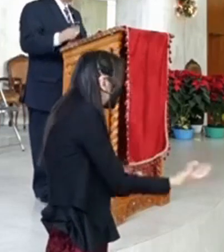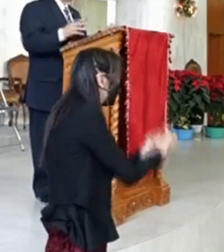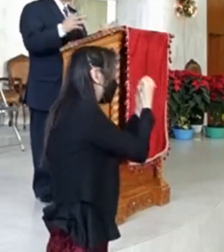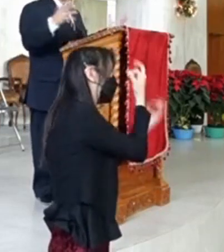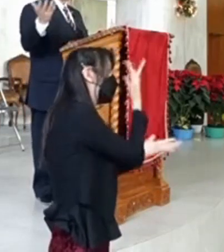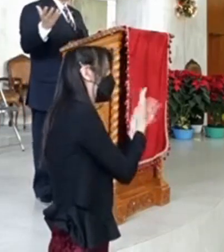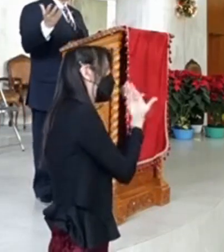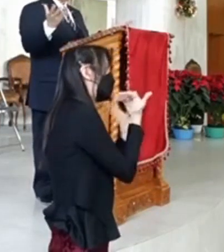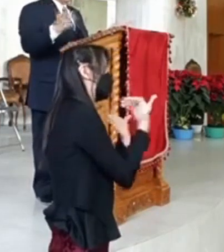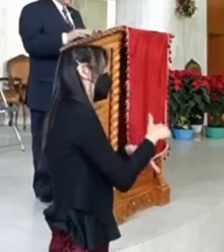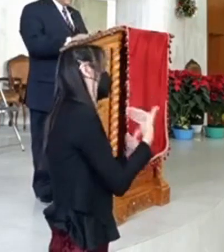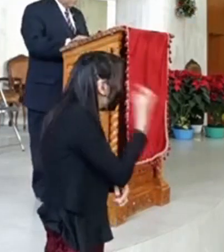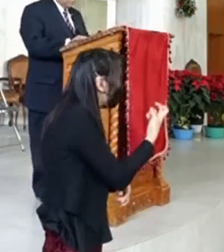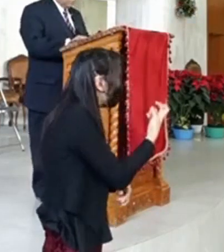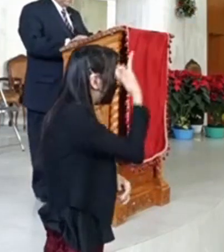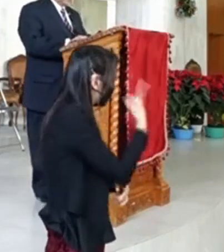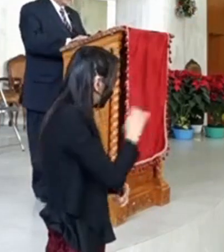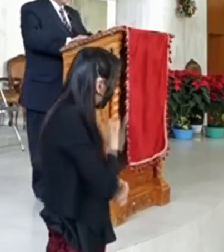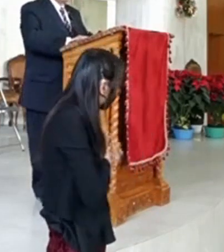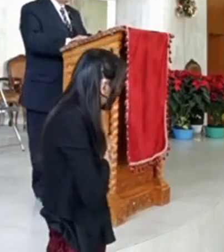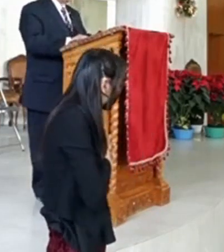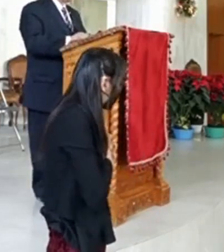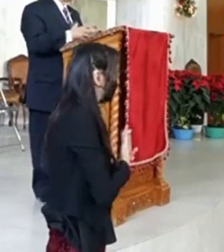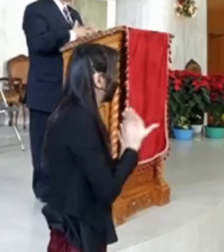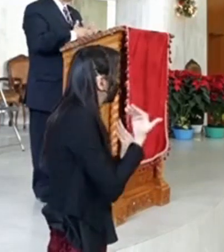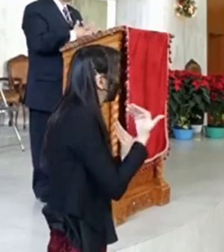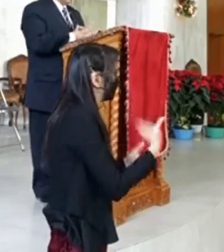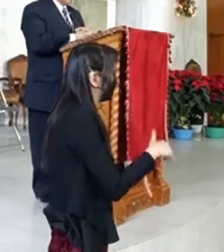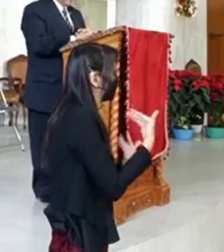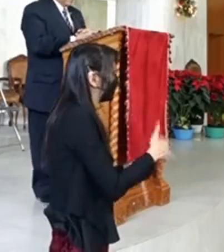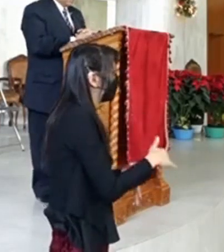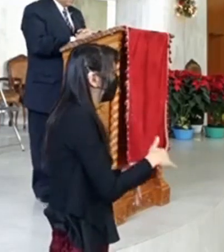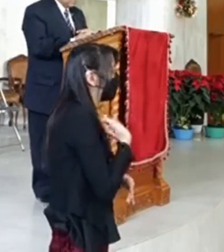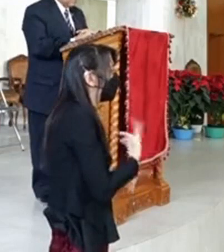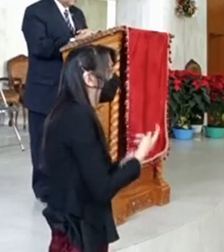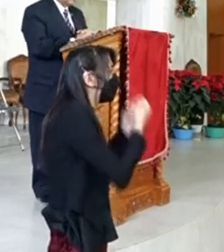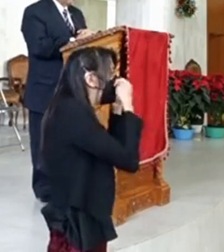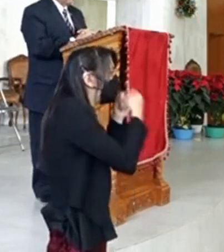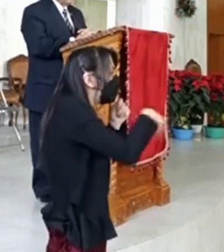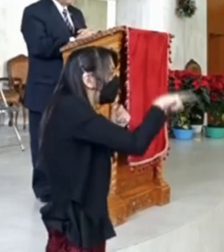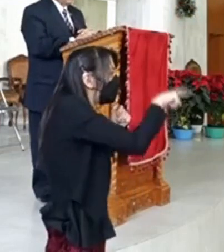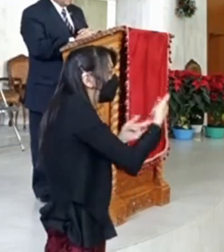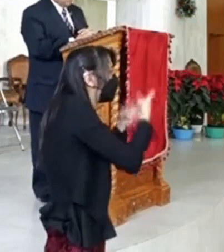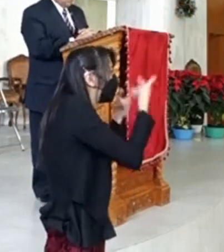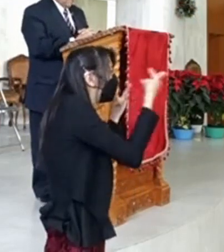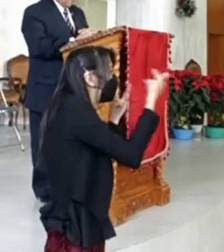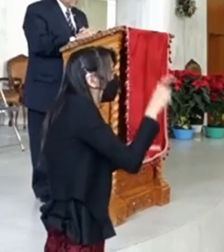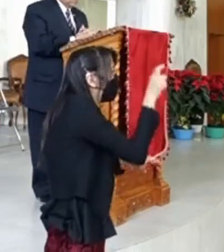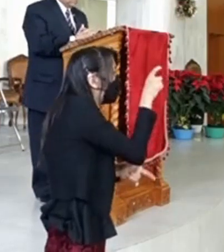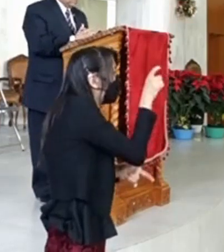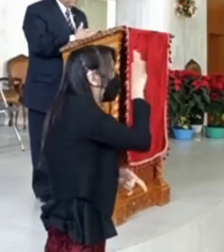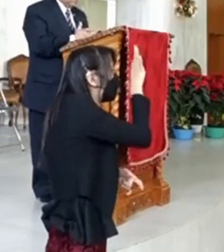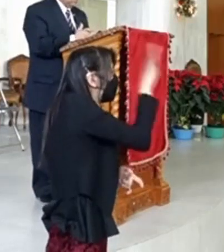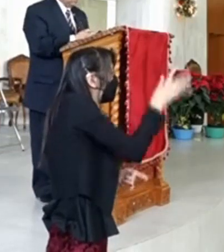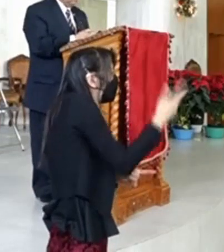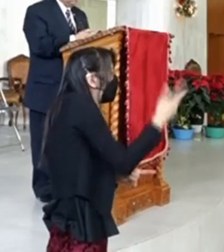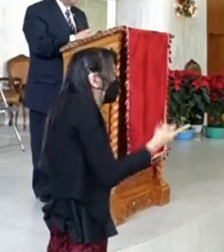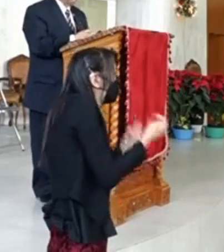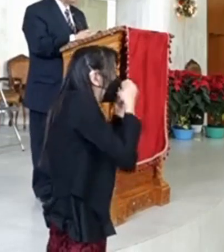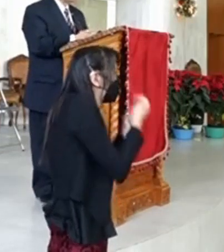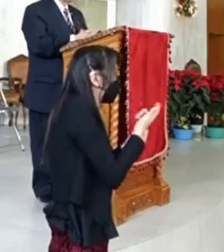Y se corrobora este amor con las circunstancias preciosas y singulares de su